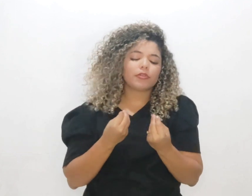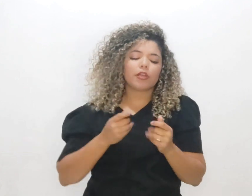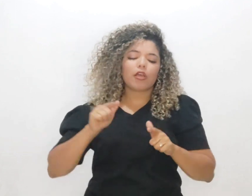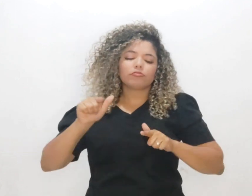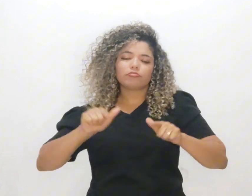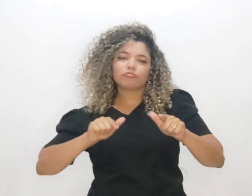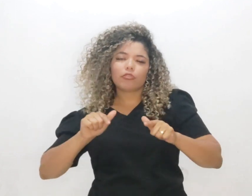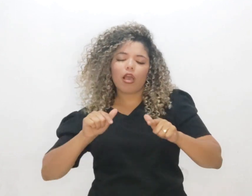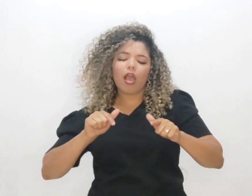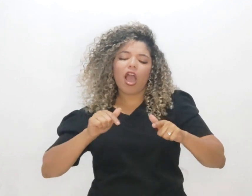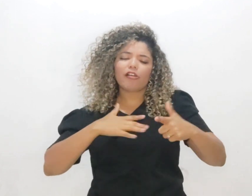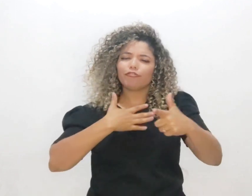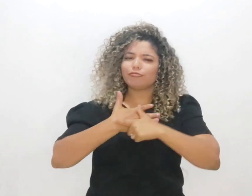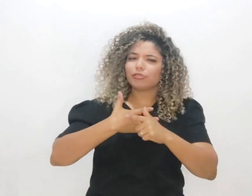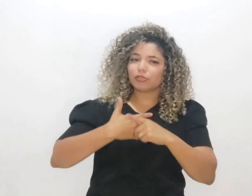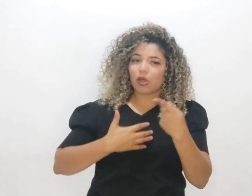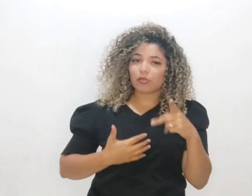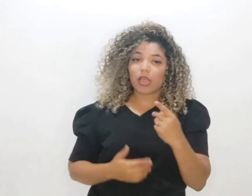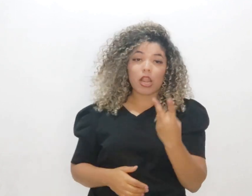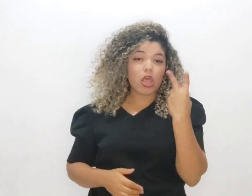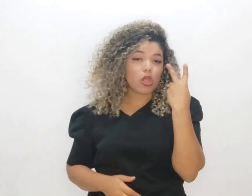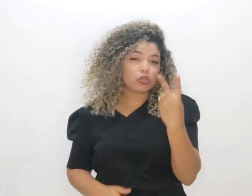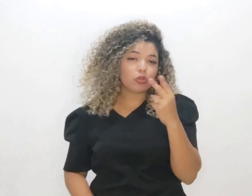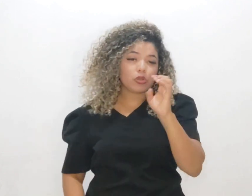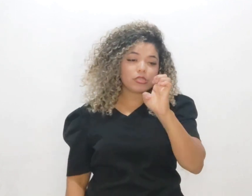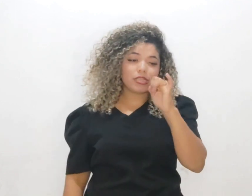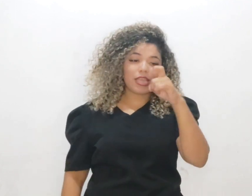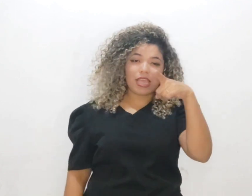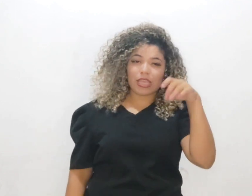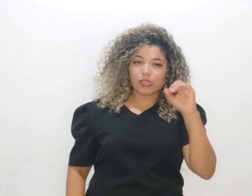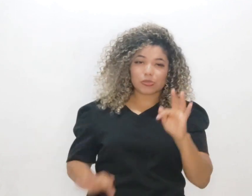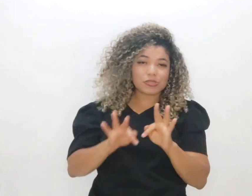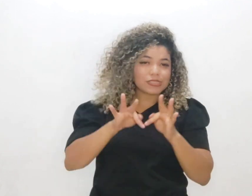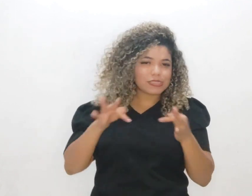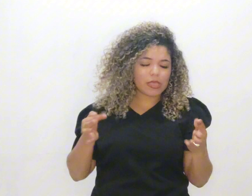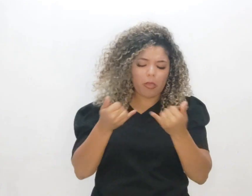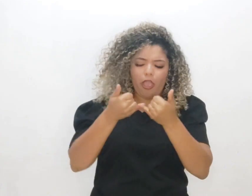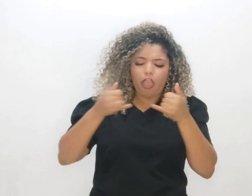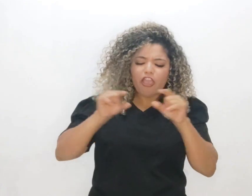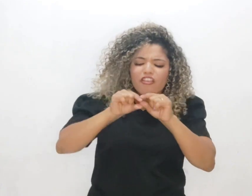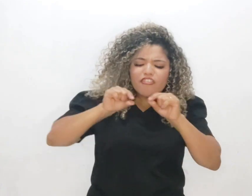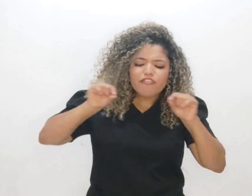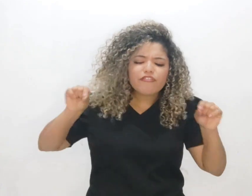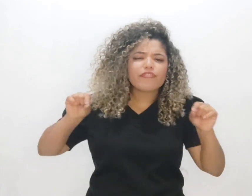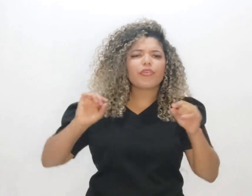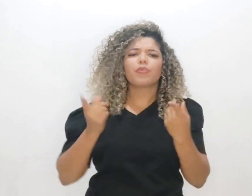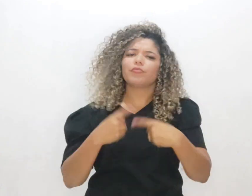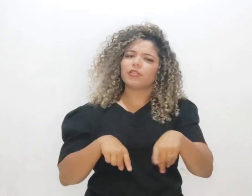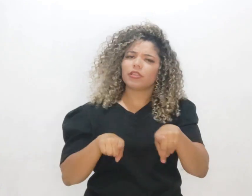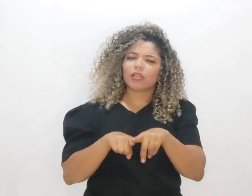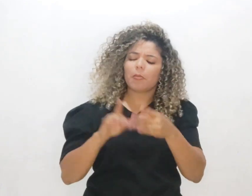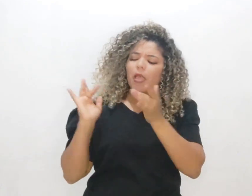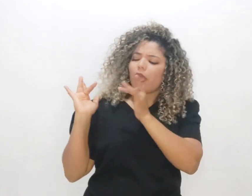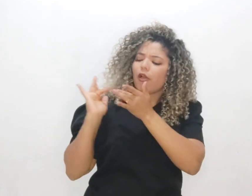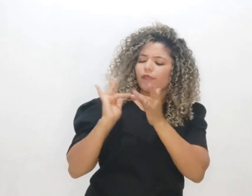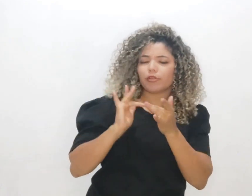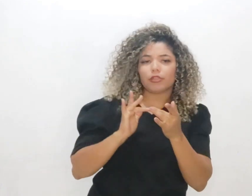diferentes situações. 2 eixos simples e a fiação que vai ligar a controladora do EV6